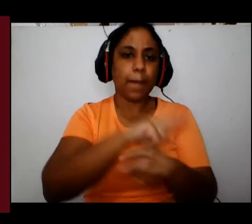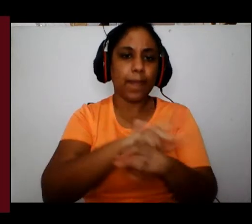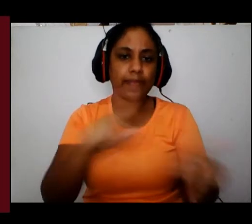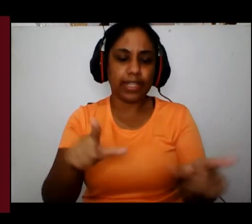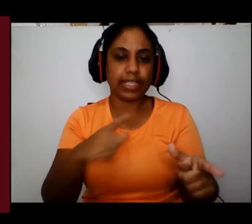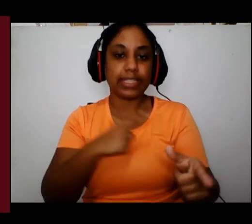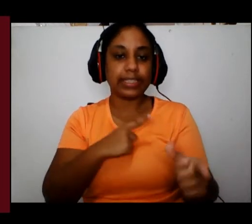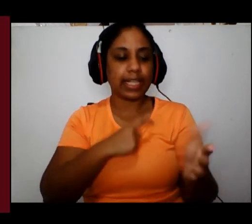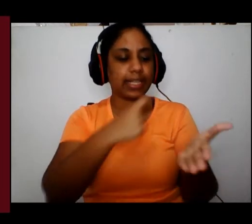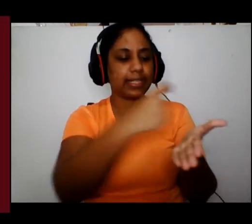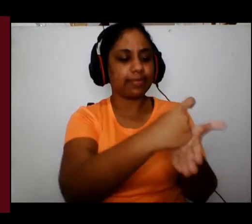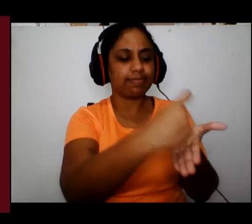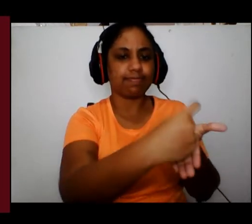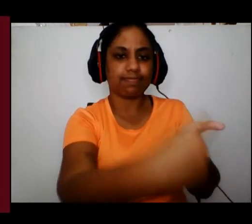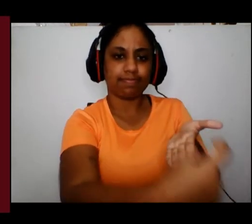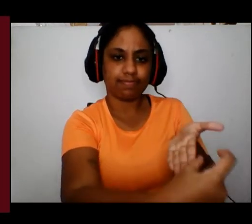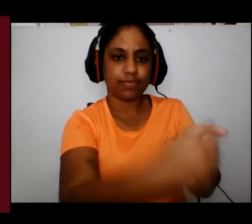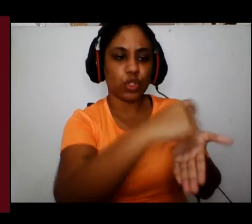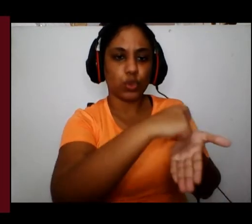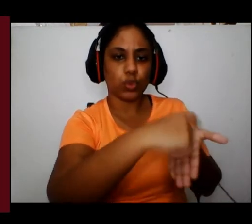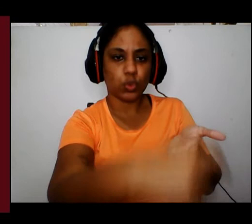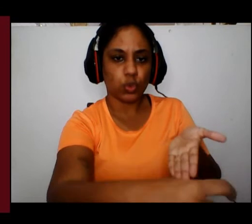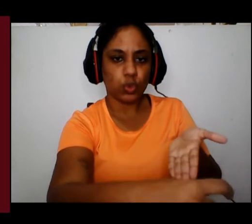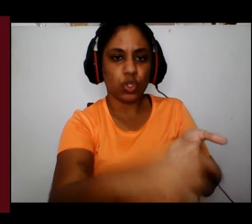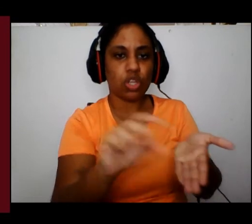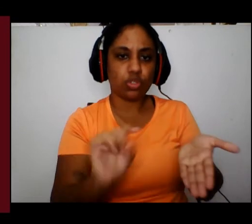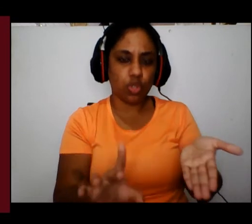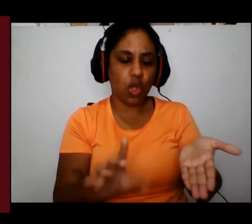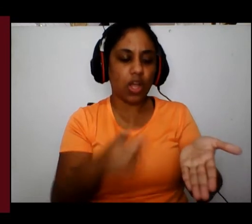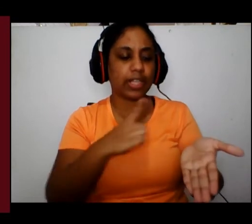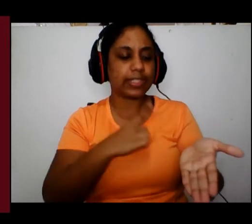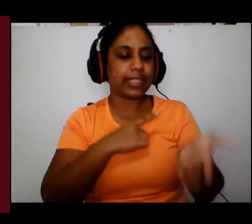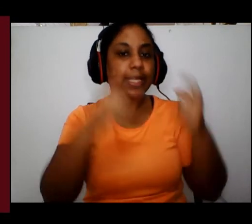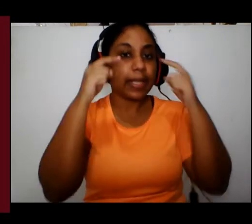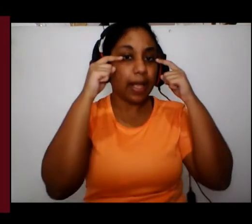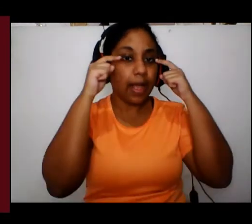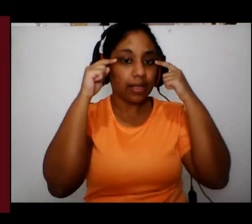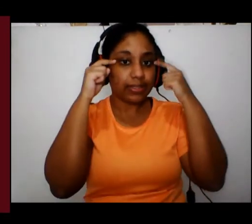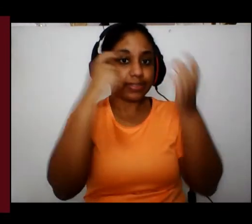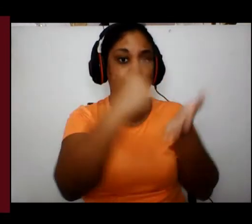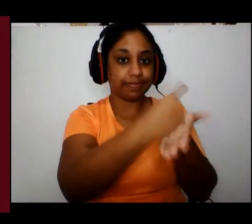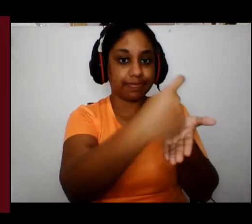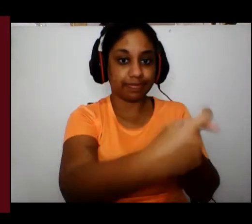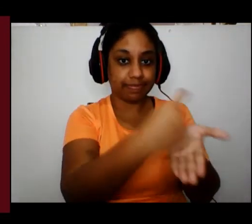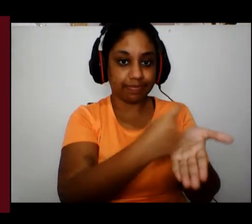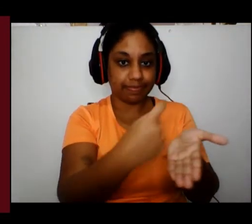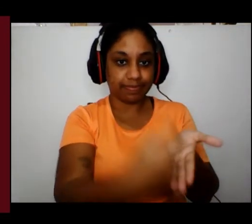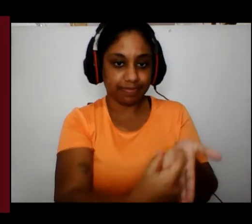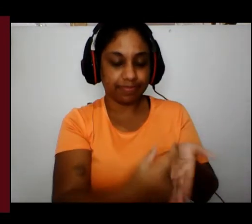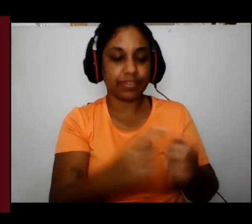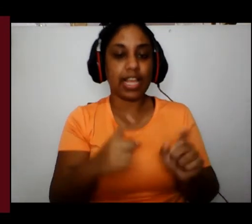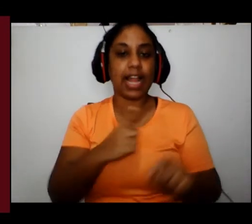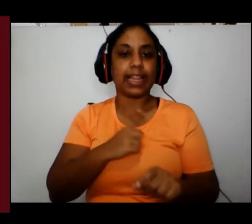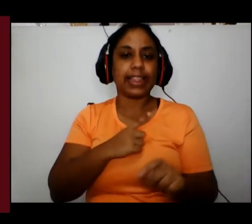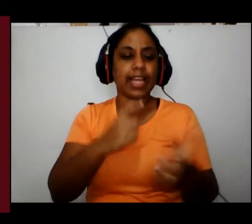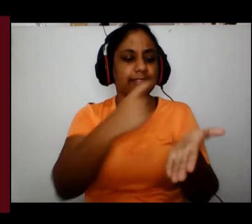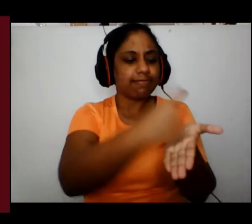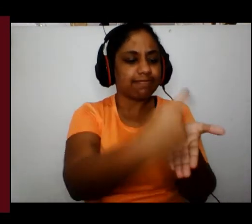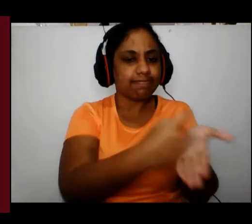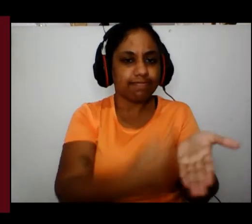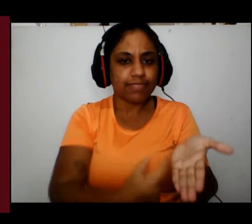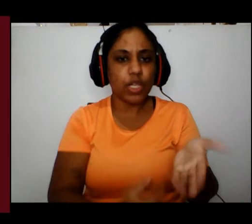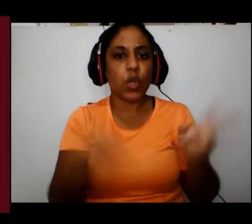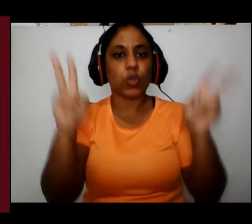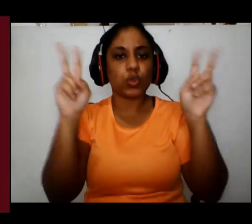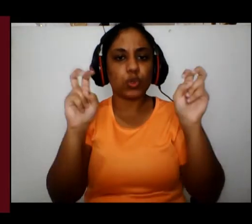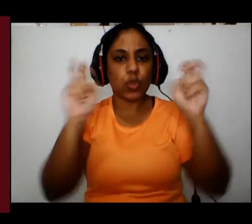em quadrinhos, como as tirinhas, os mangás, que são aquelas histórias em quadrinhos japonesas, as comics, que são aquelas histórias em